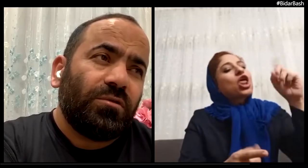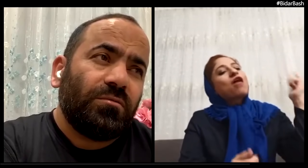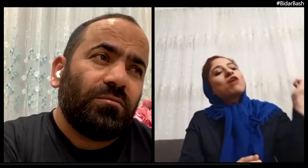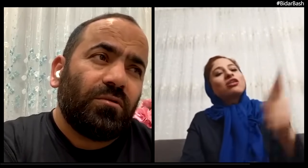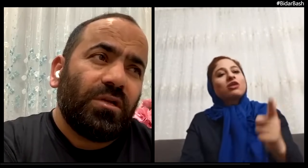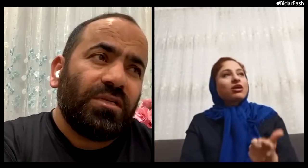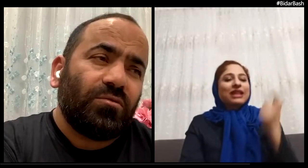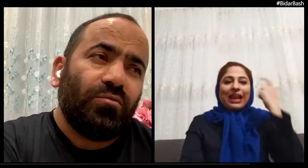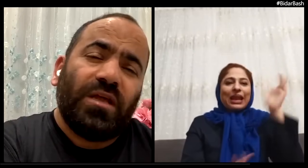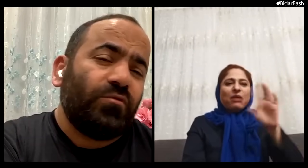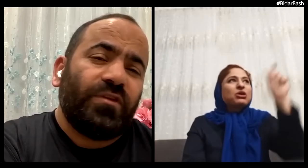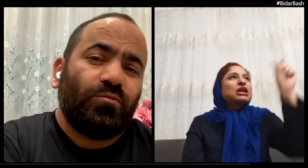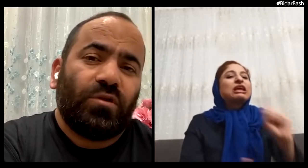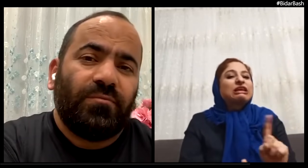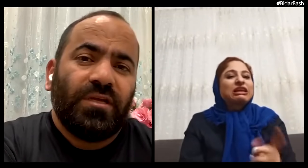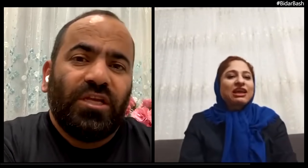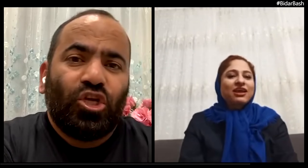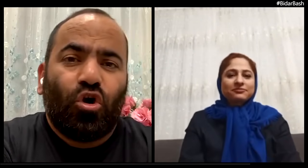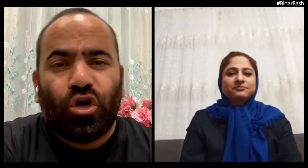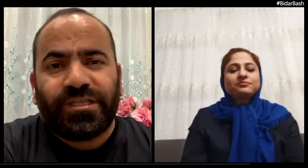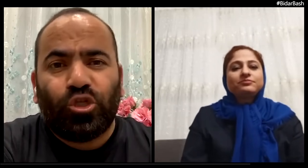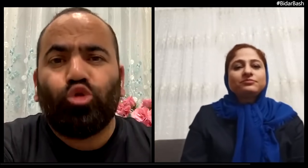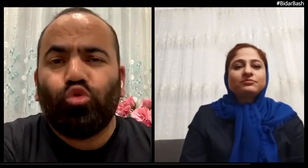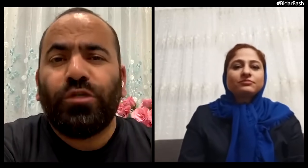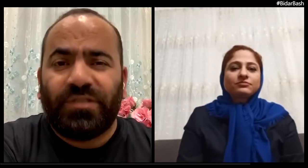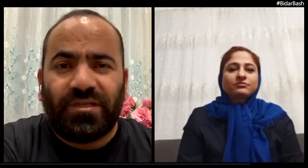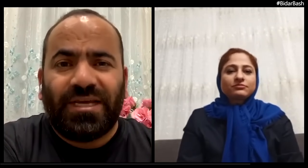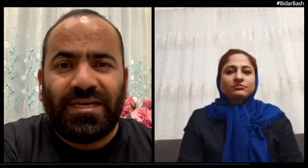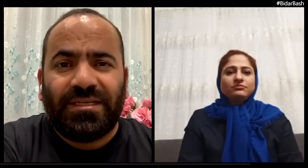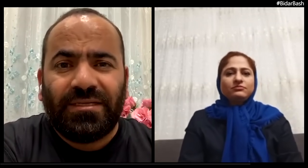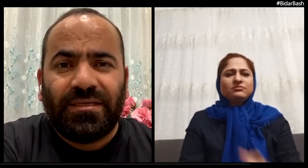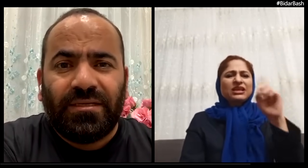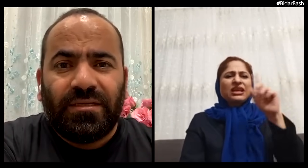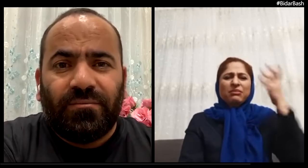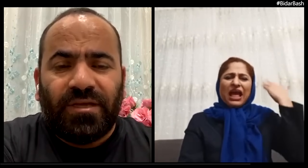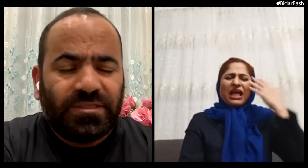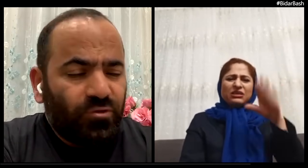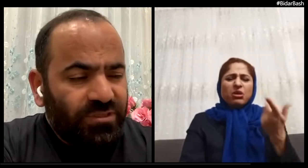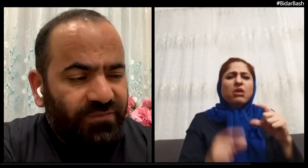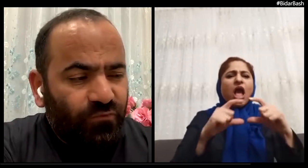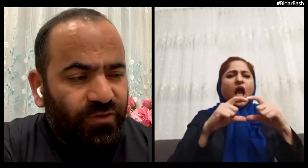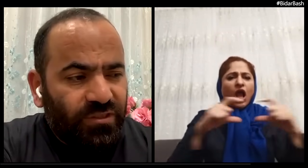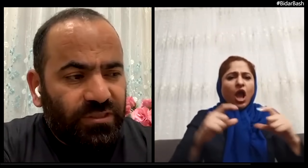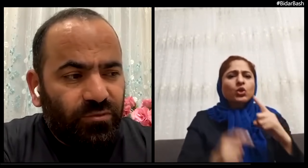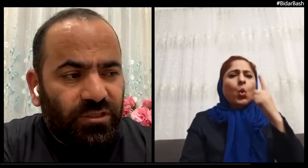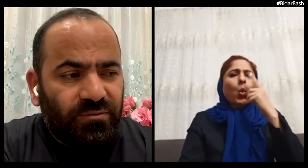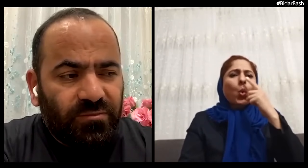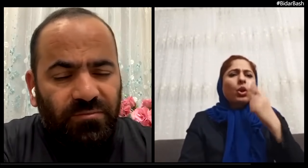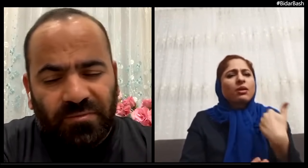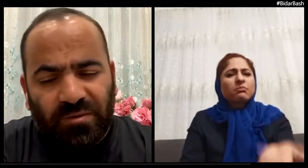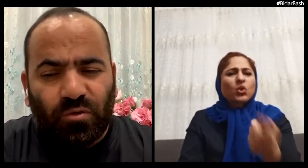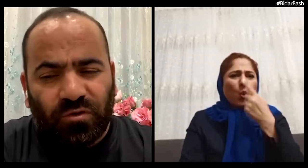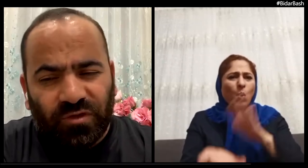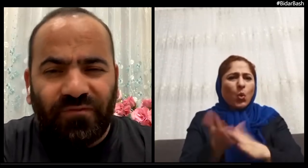کاری بود، کار بس خوبی نبود فکر میکنم، کارت نون میدادن، بعد مثلا ما تو صف نونوایی وایساده بودیم،